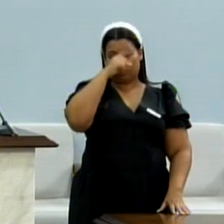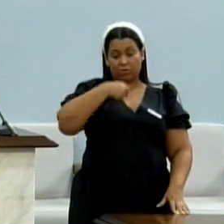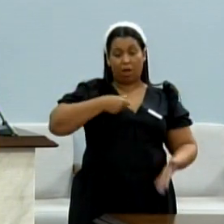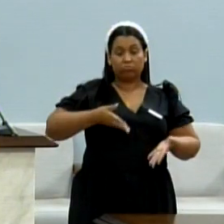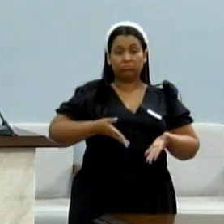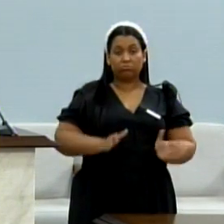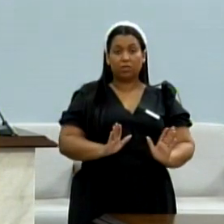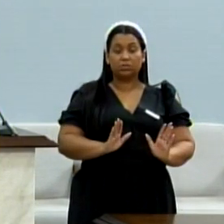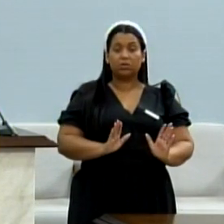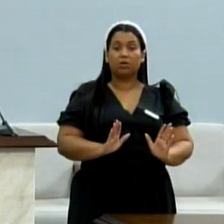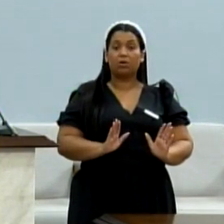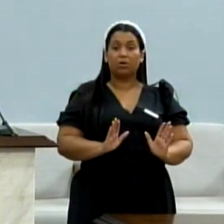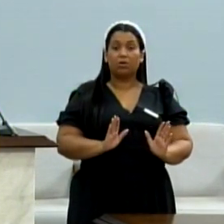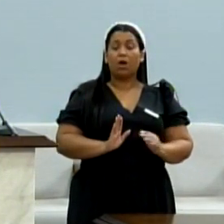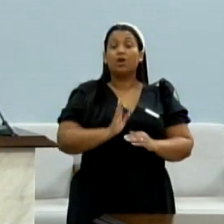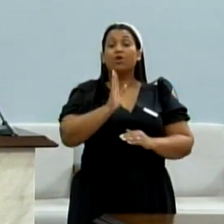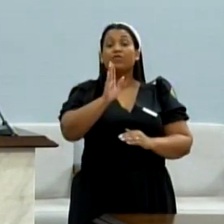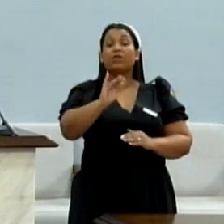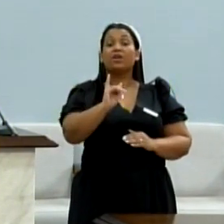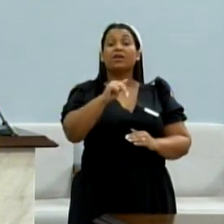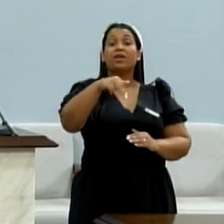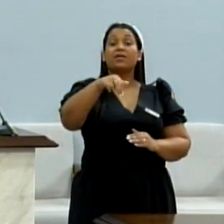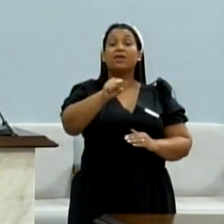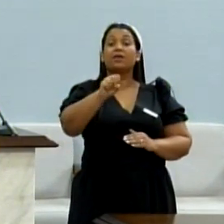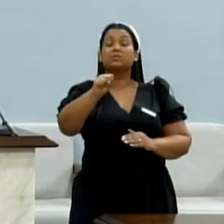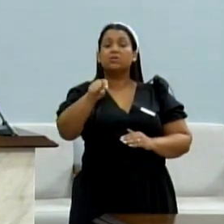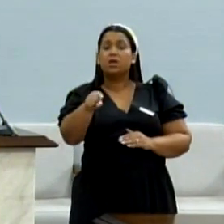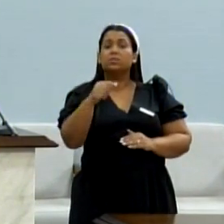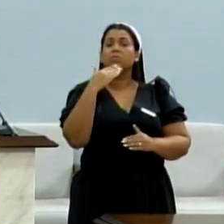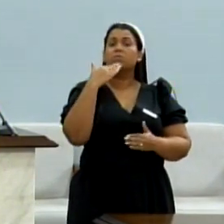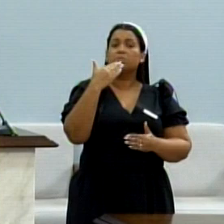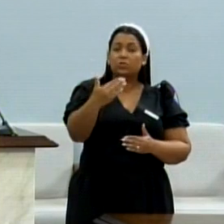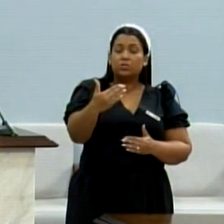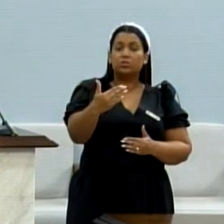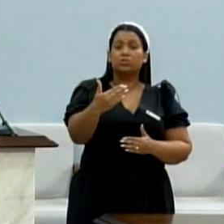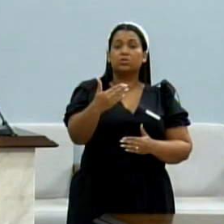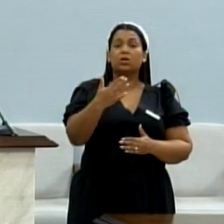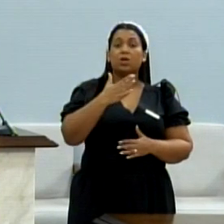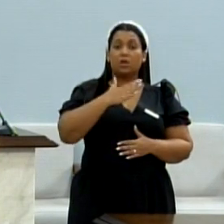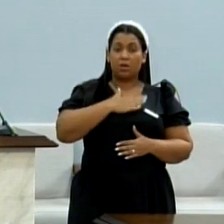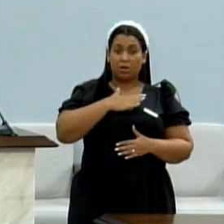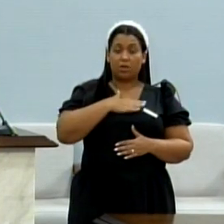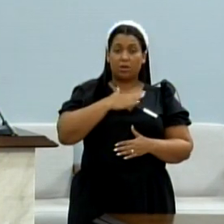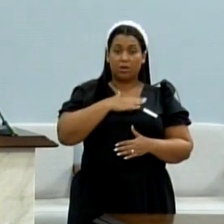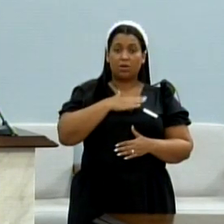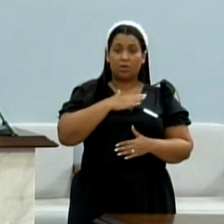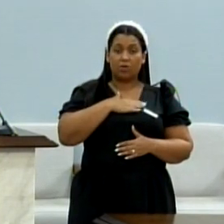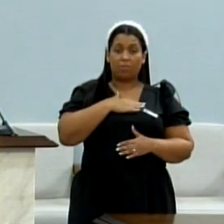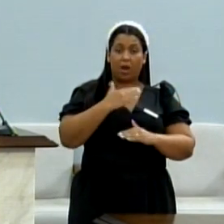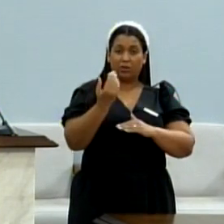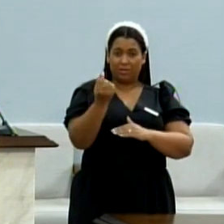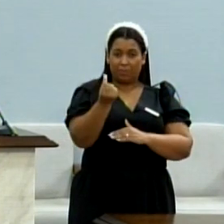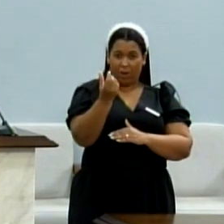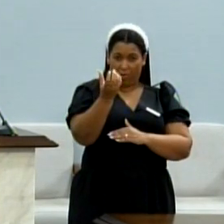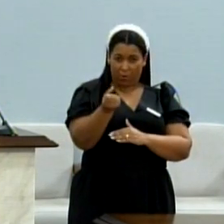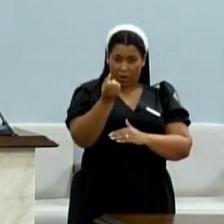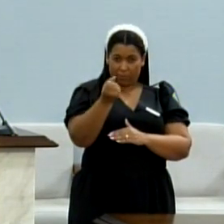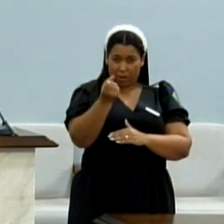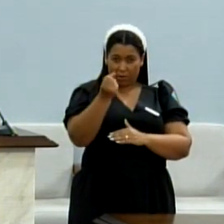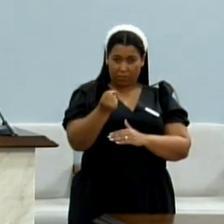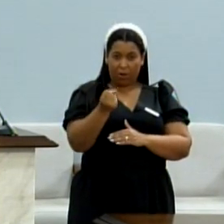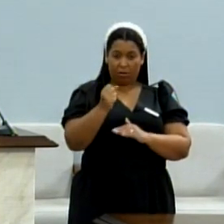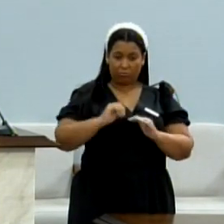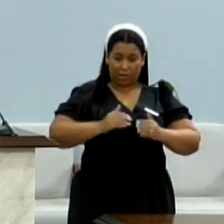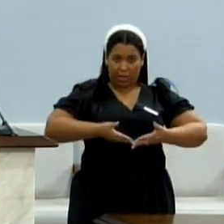nasceu. E aí eu fui no INSS solicitar minha licença maternidade, meu auxílio maternidade, porque como eu era